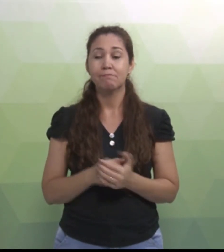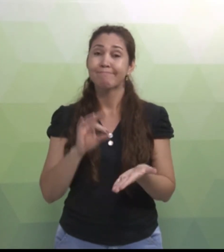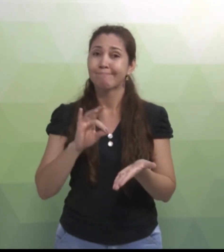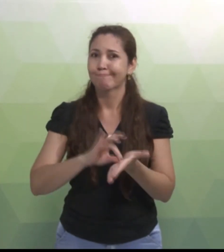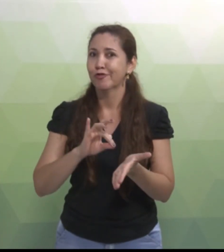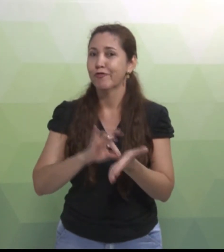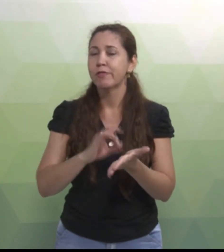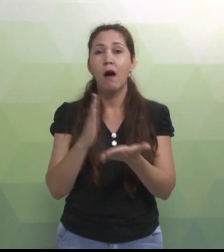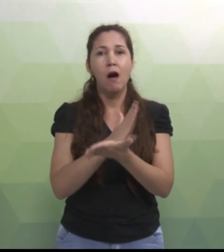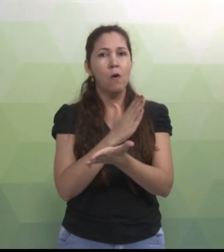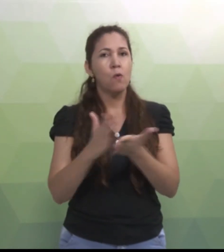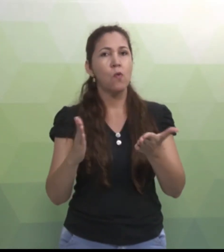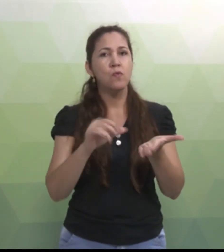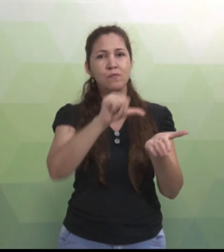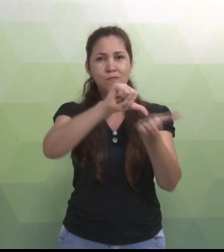nós temos o quê? Algumas instituições